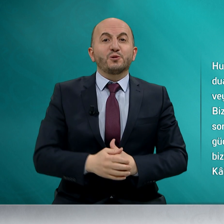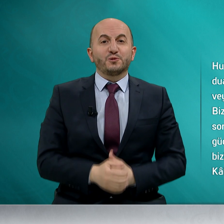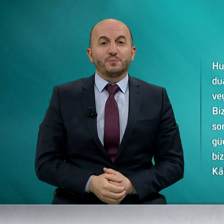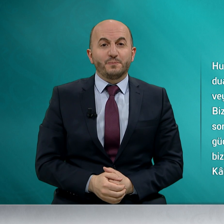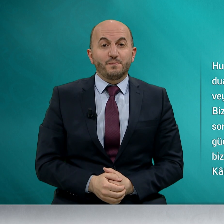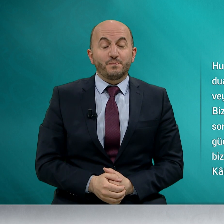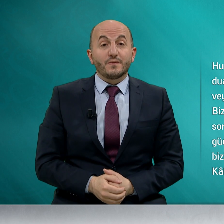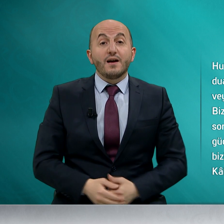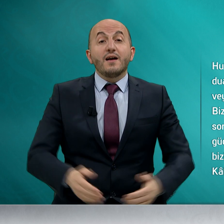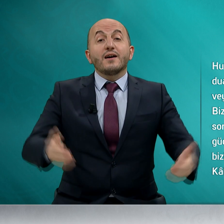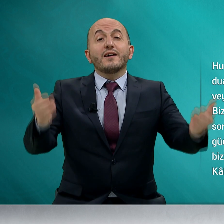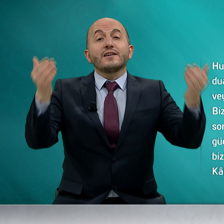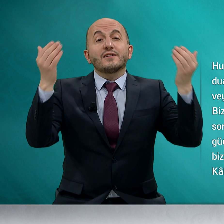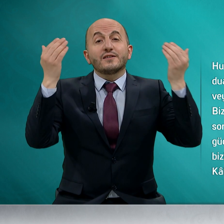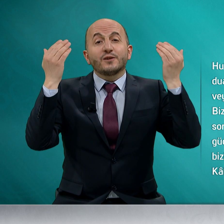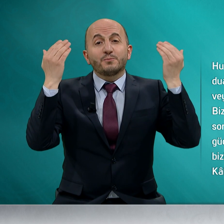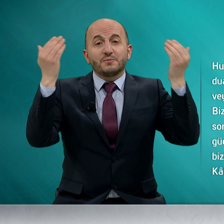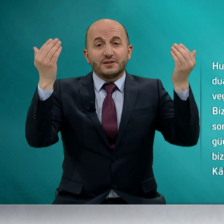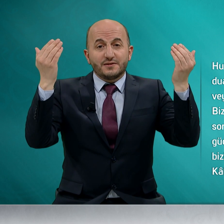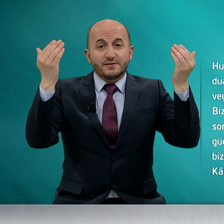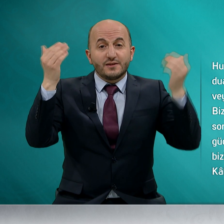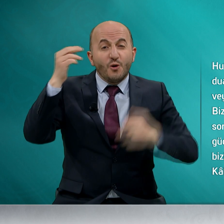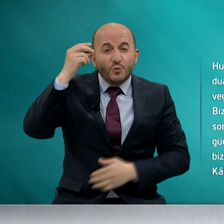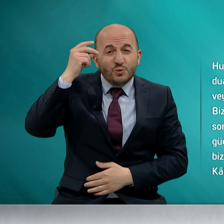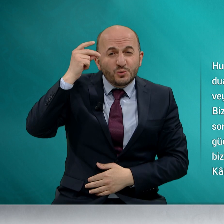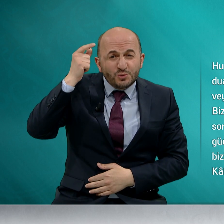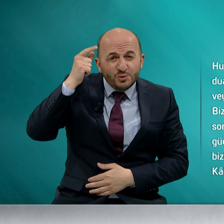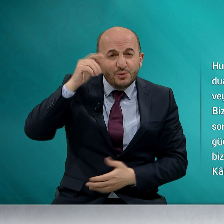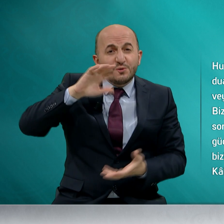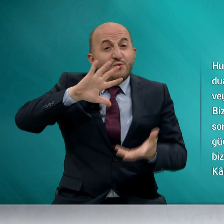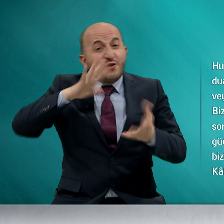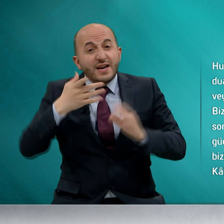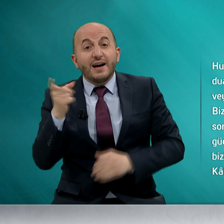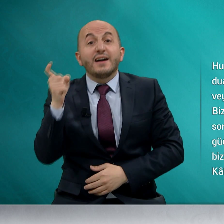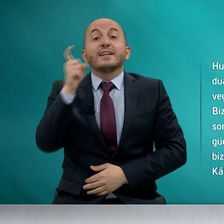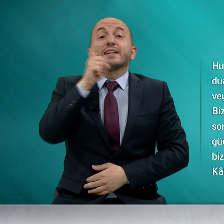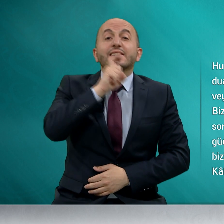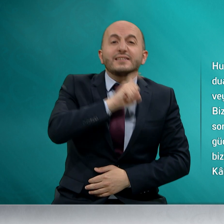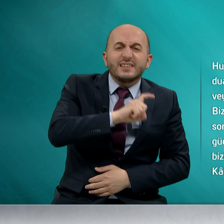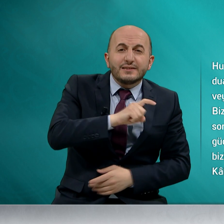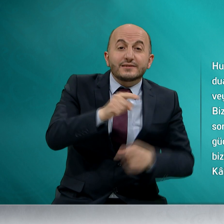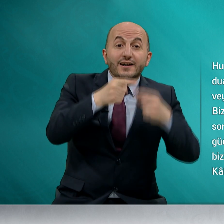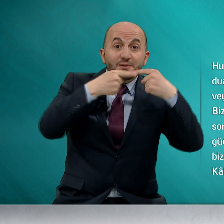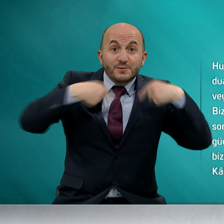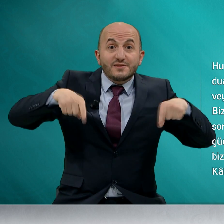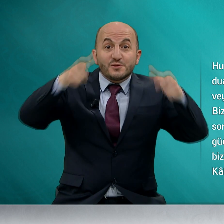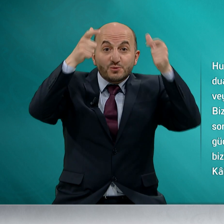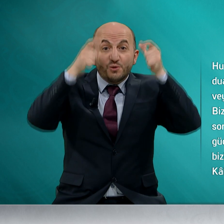istiyorum. Ey Rabbimiz, unutur veya yanılırsak bizi